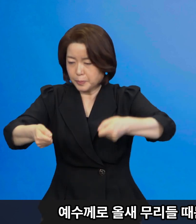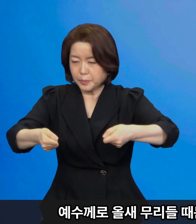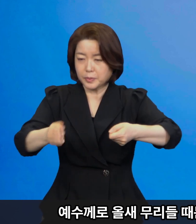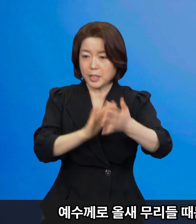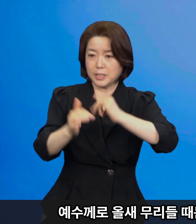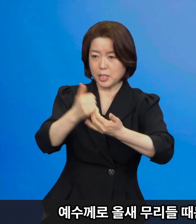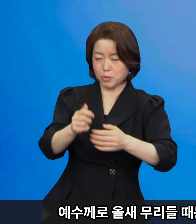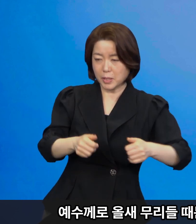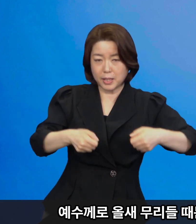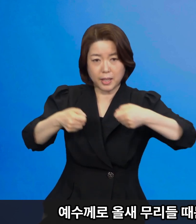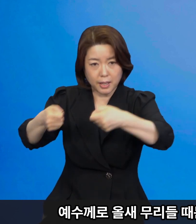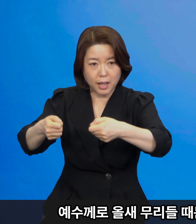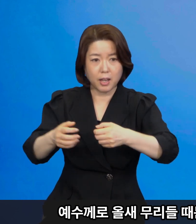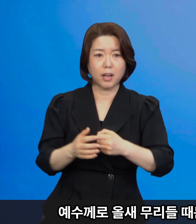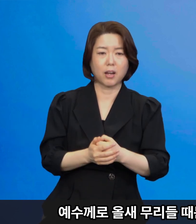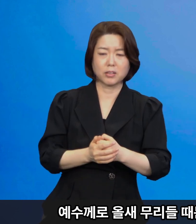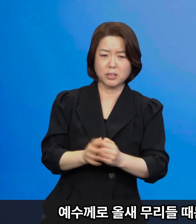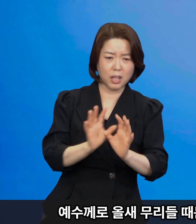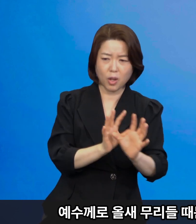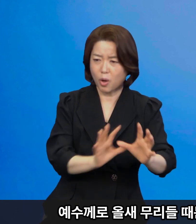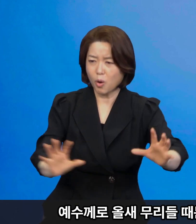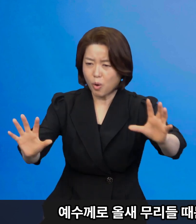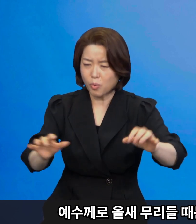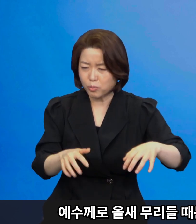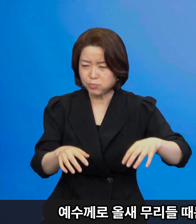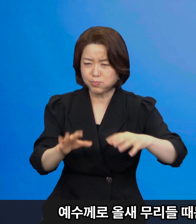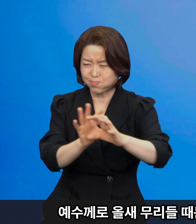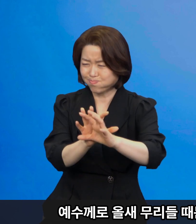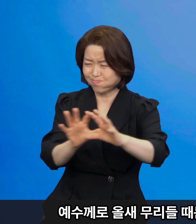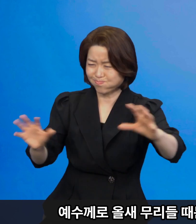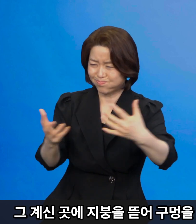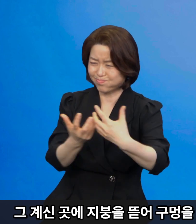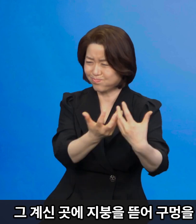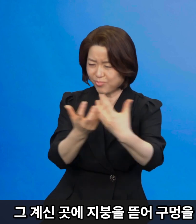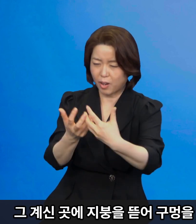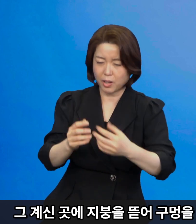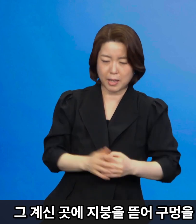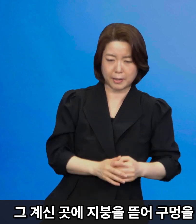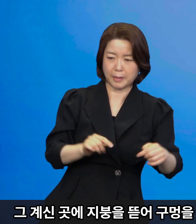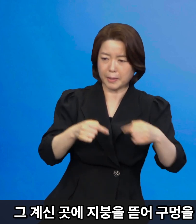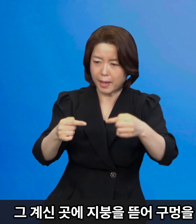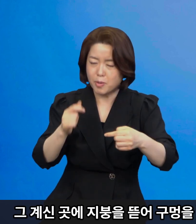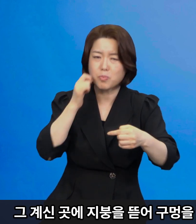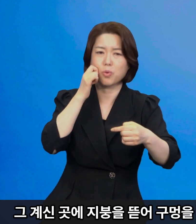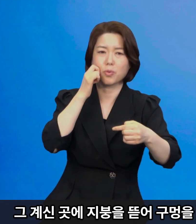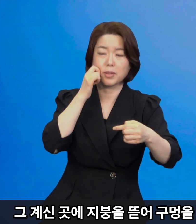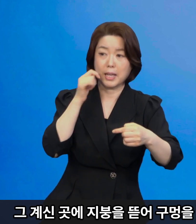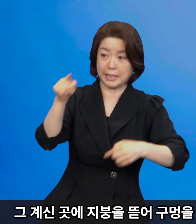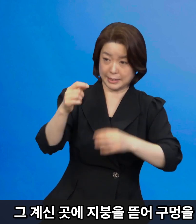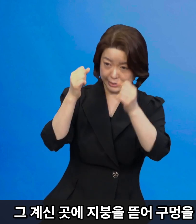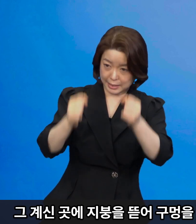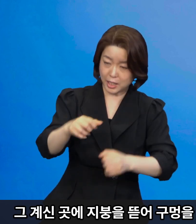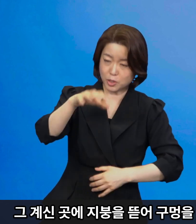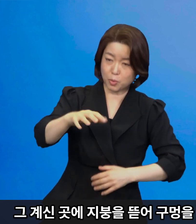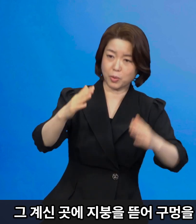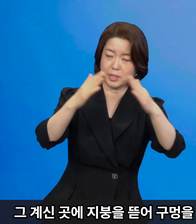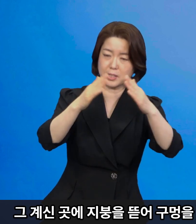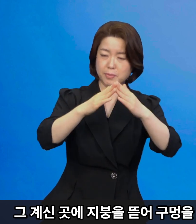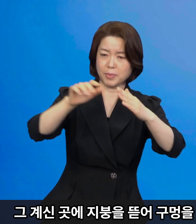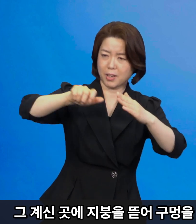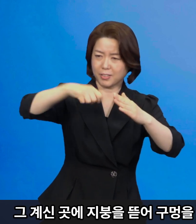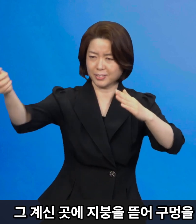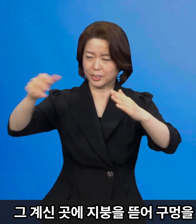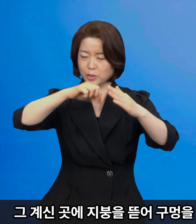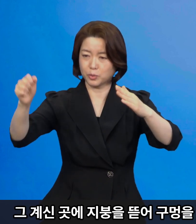올세 무리들 때문에 예수께 데려갈 수 없으므로 그 계신 곳에 지붕을 뜯어 구멍을